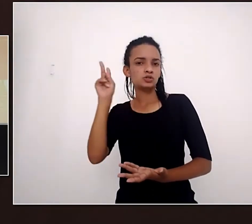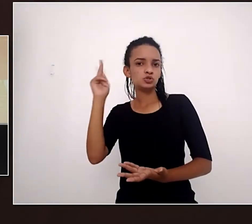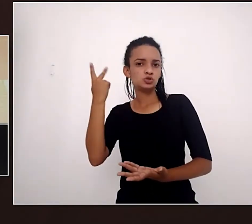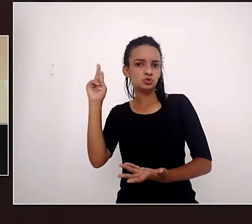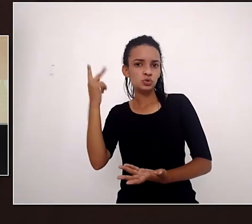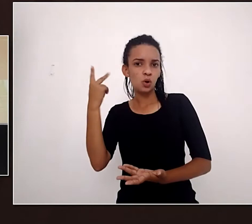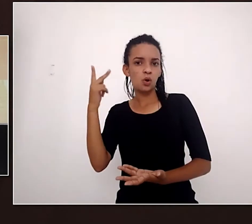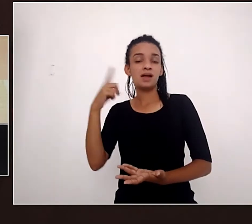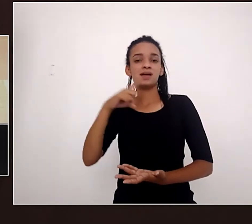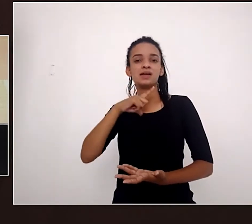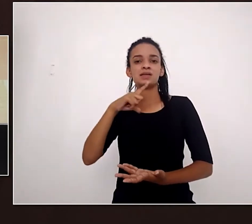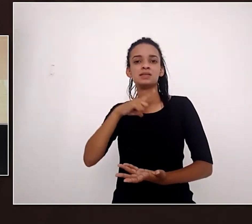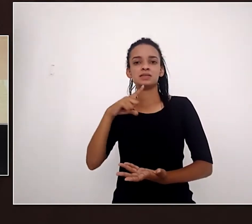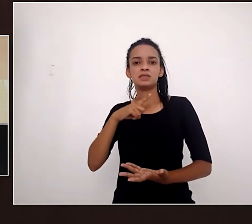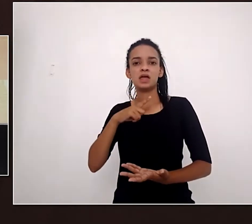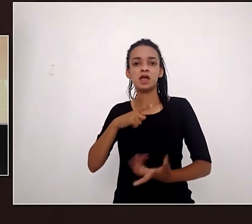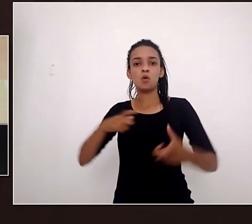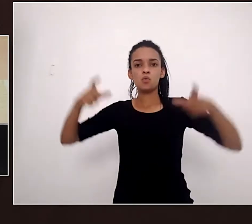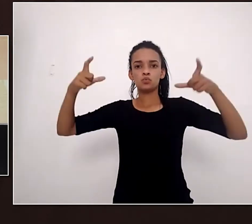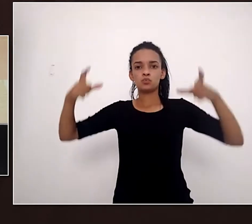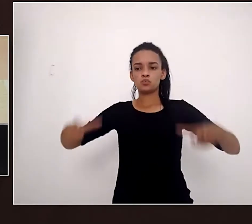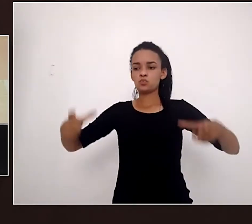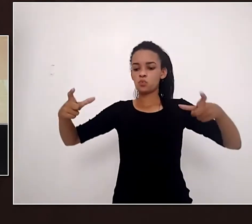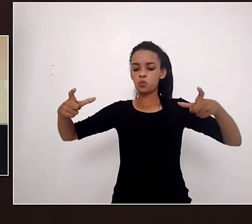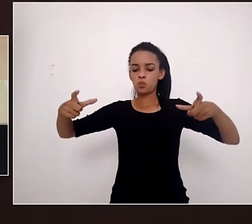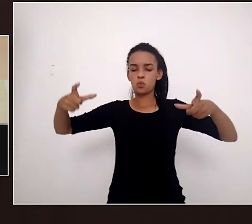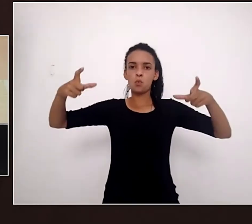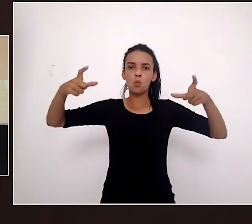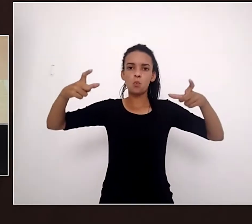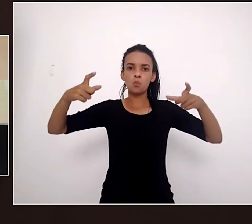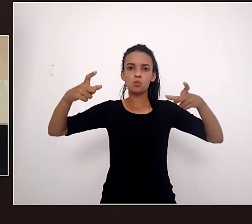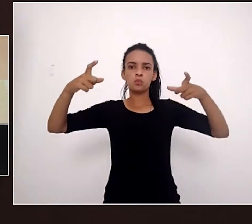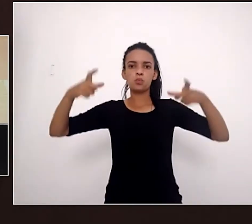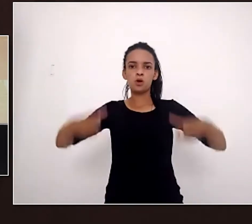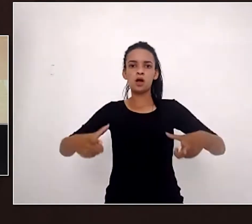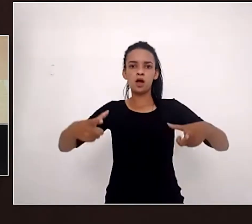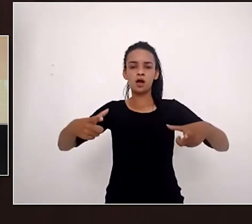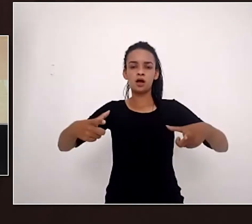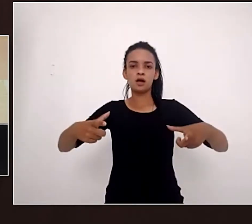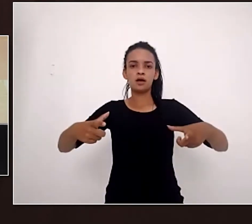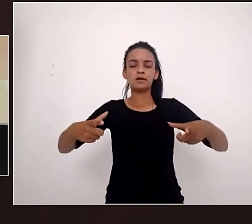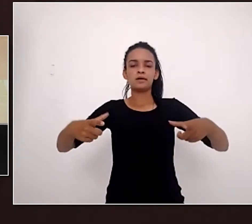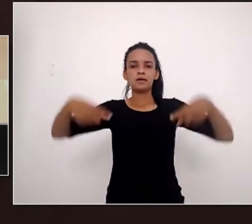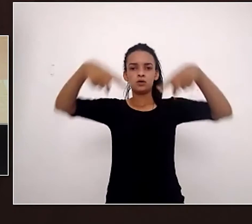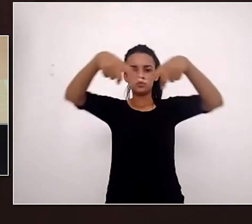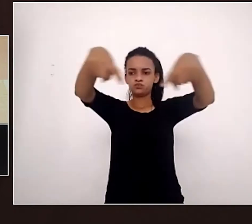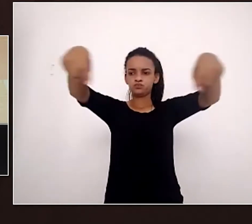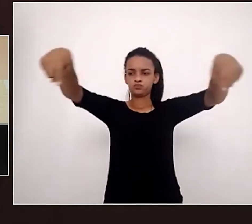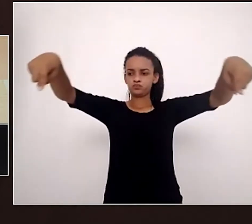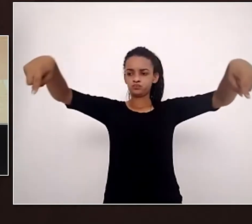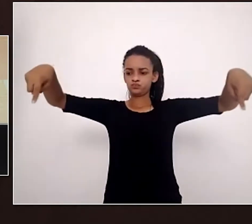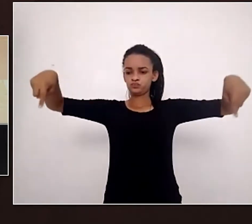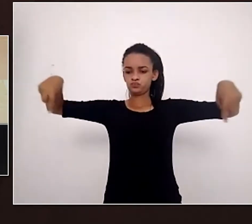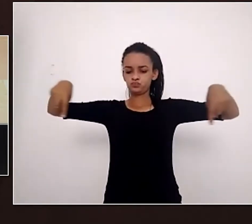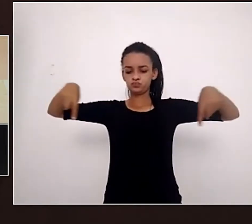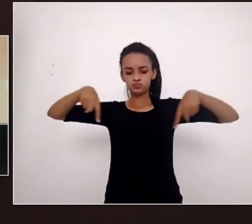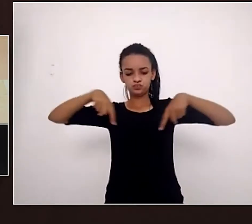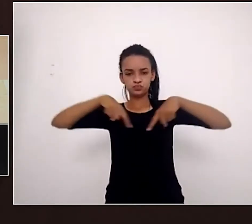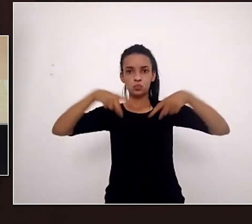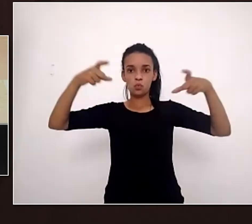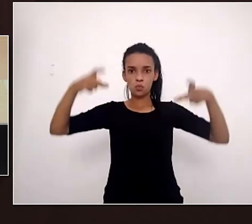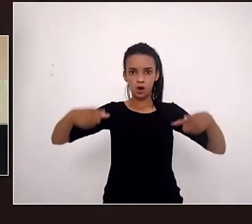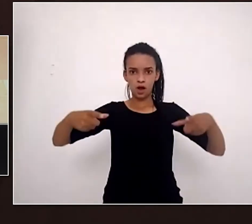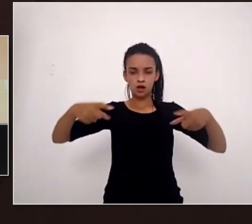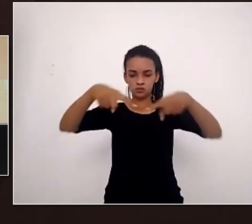que era como era uma arena oval, né? Oval,